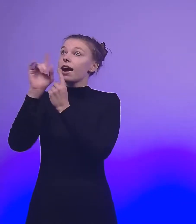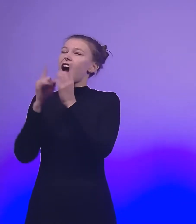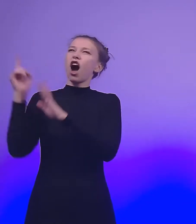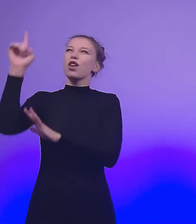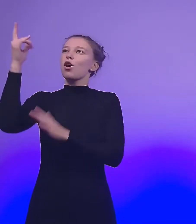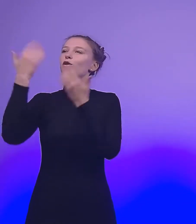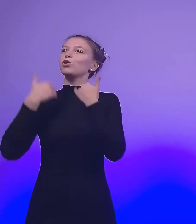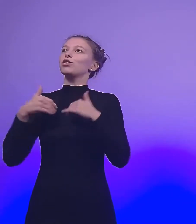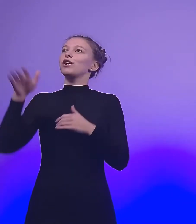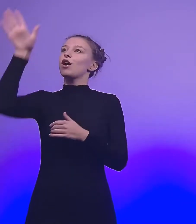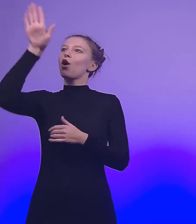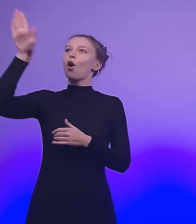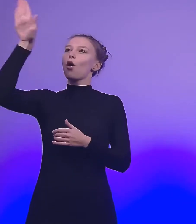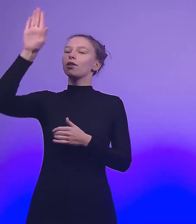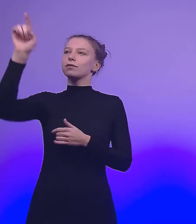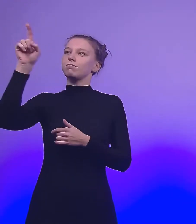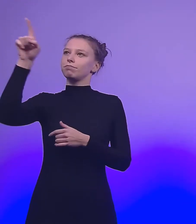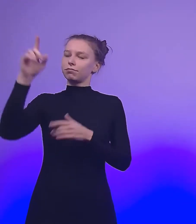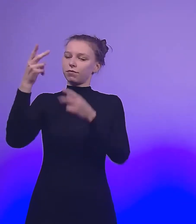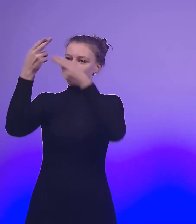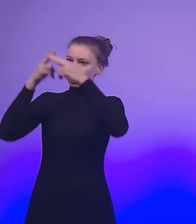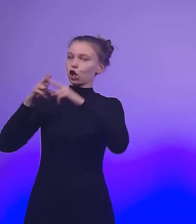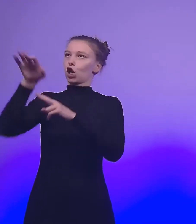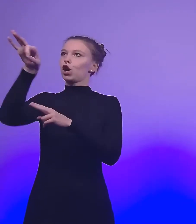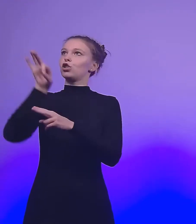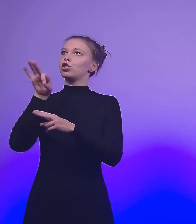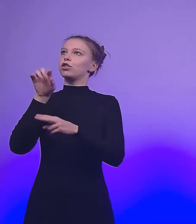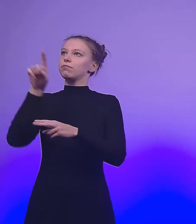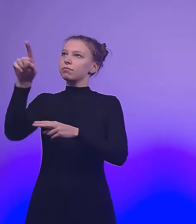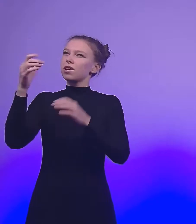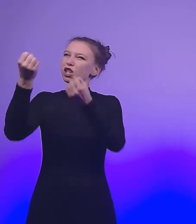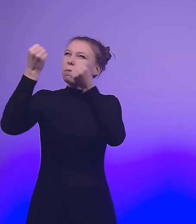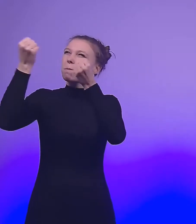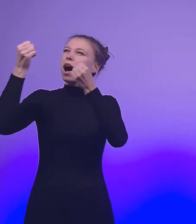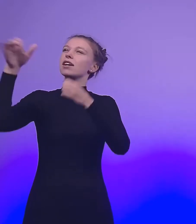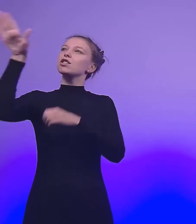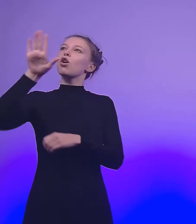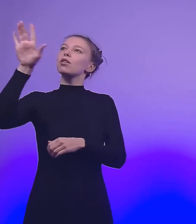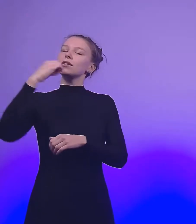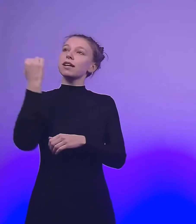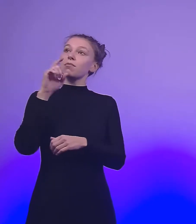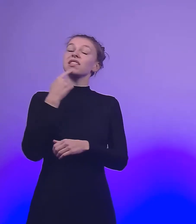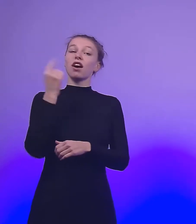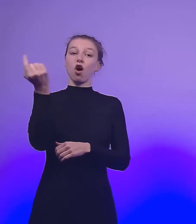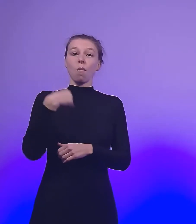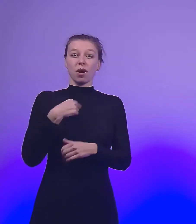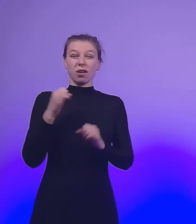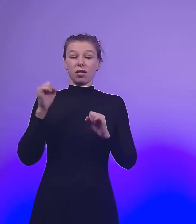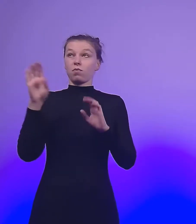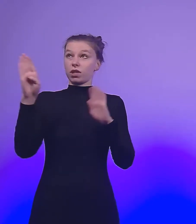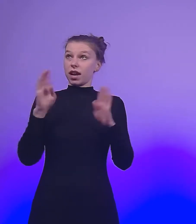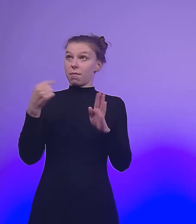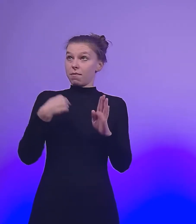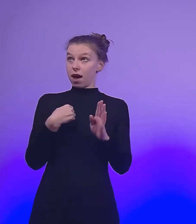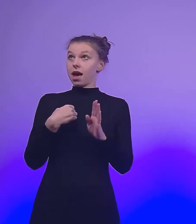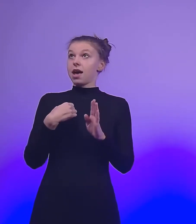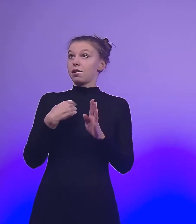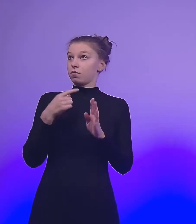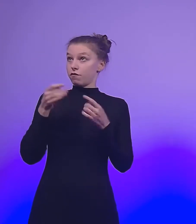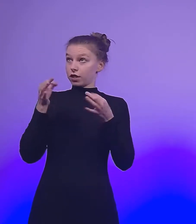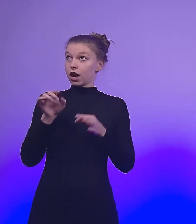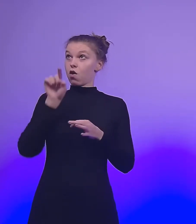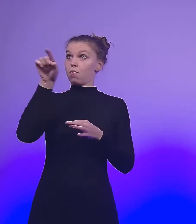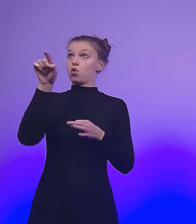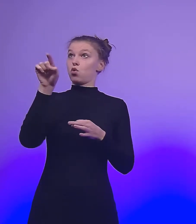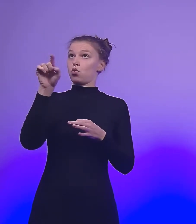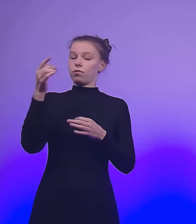is de machtige God. Daarom zeg ik tegen hem, u beschermt me. Ik hoef niet bang te zijn. Op u vertrouw ik. De Heer beschermt